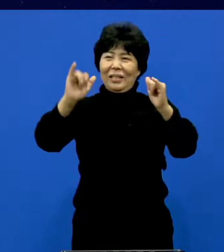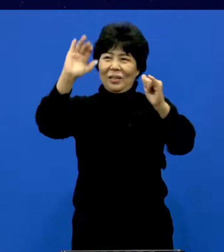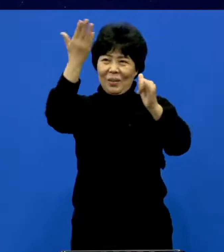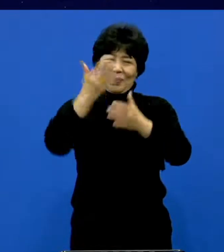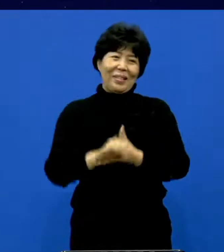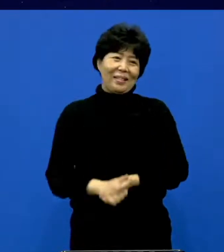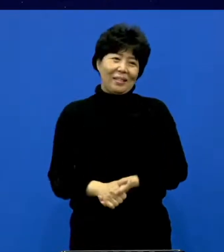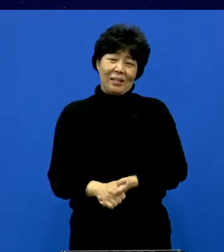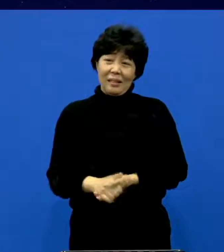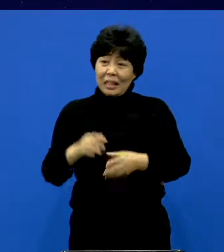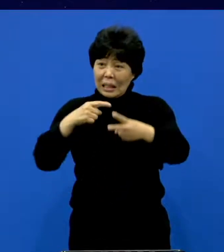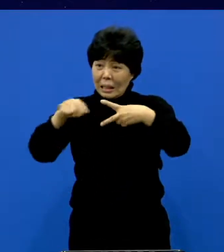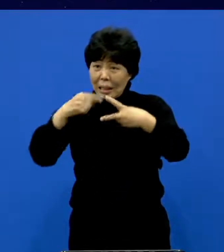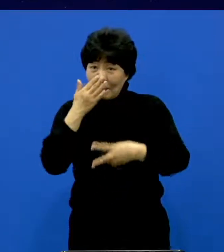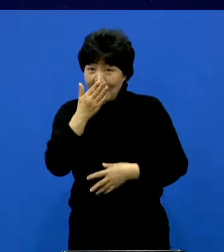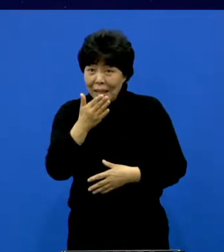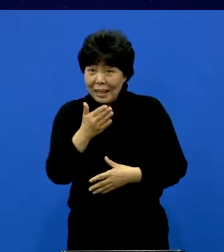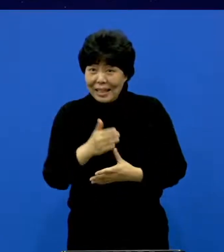들어오셨습니까?